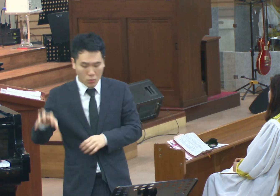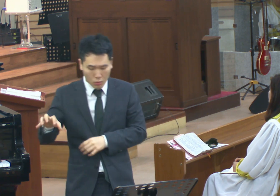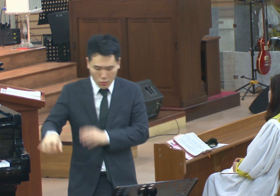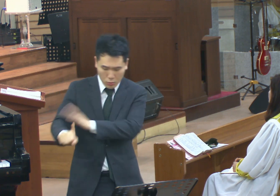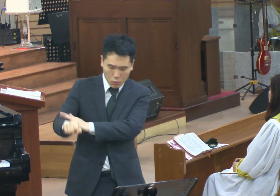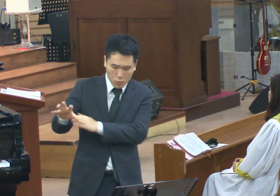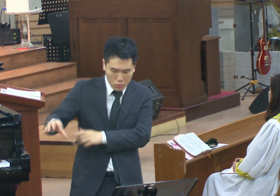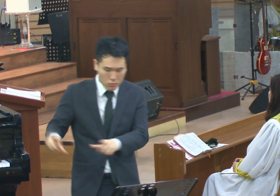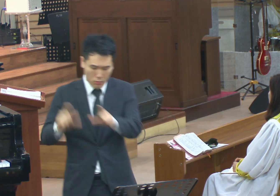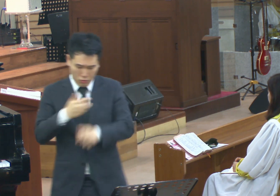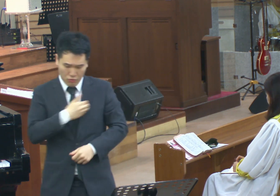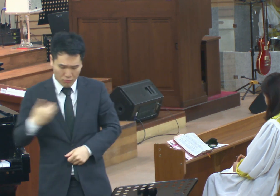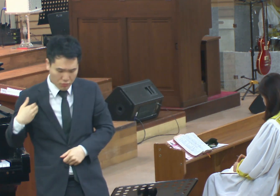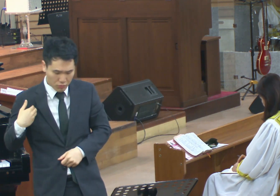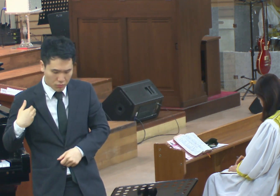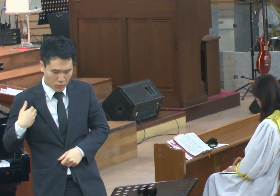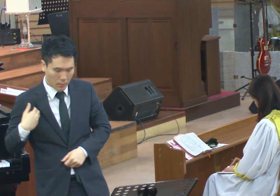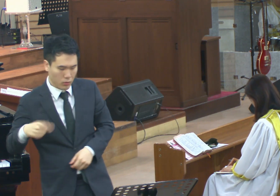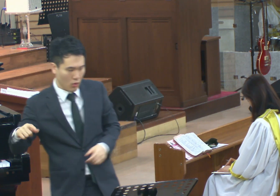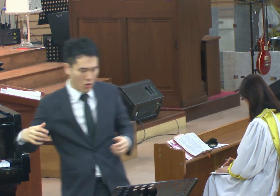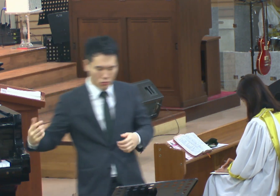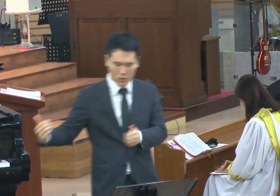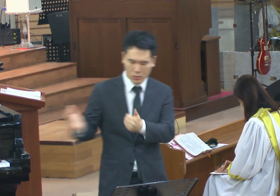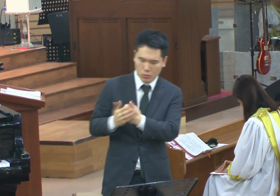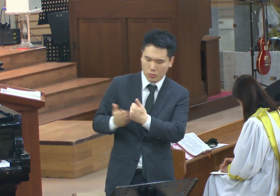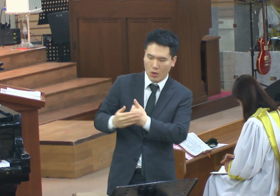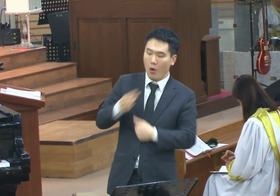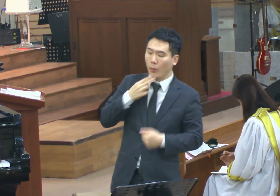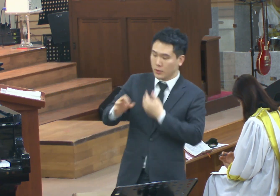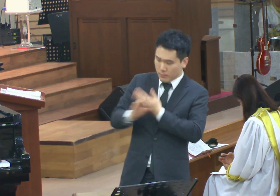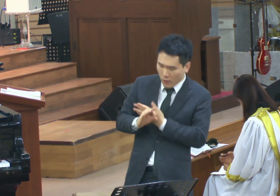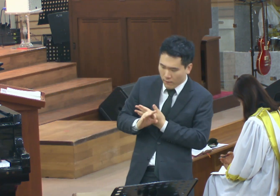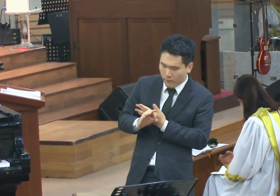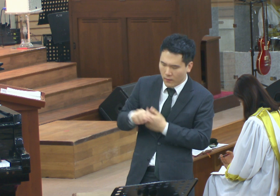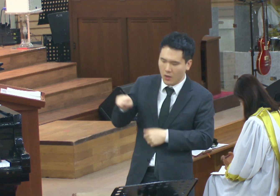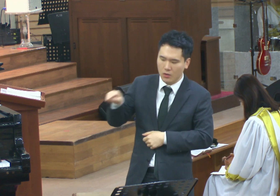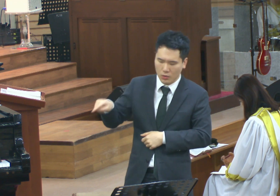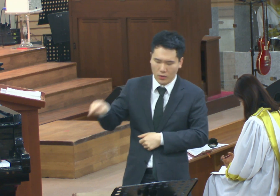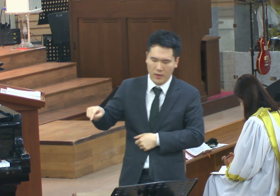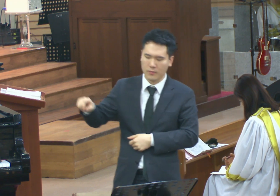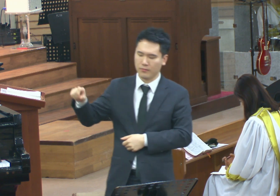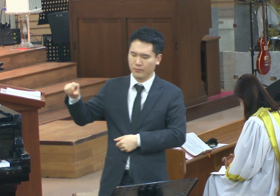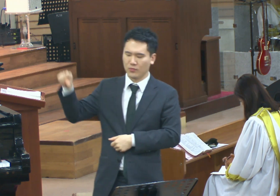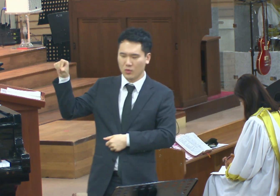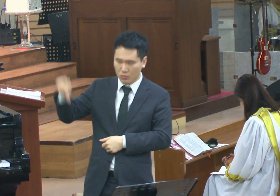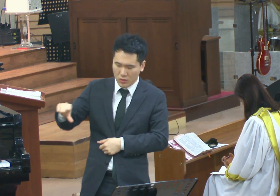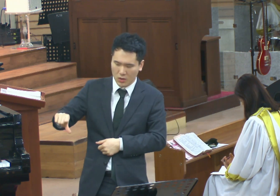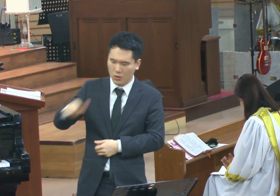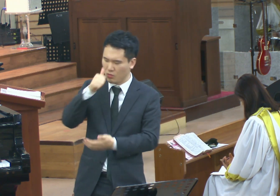있듯이 여기에 서쪽에 있었던 것이죠. 그런데 여호수아는 두 지파 반이